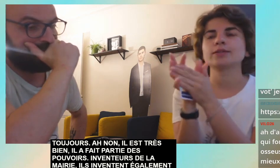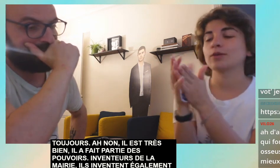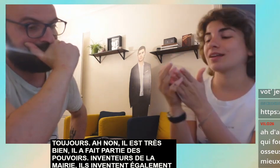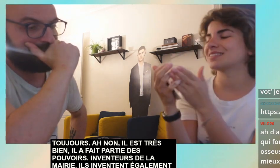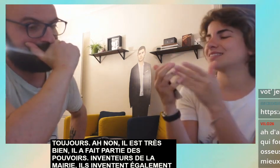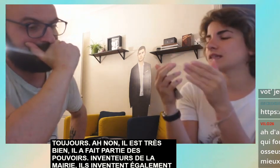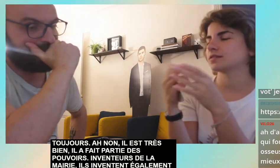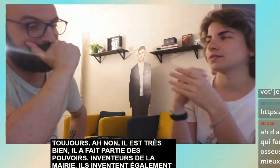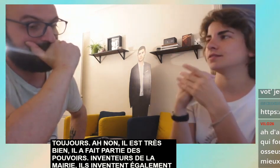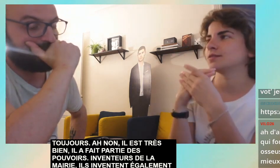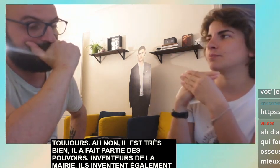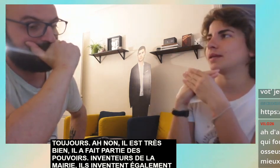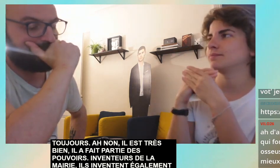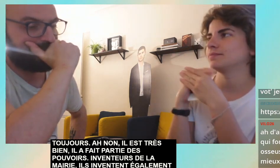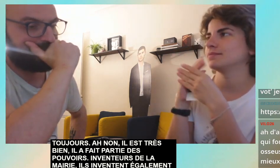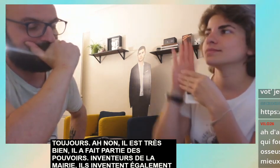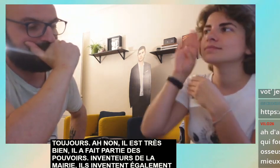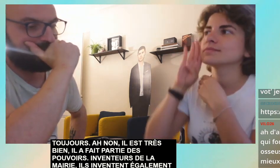Avec la date, s'il te plaît.